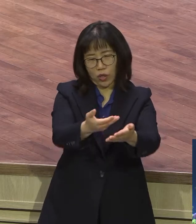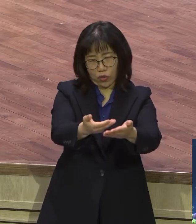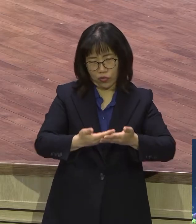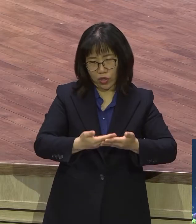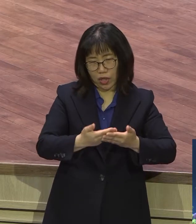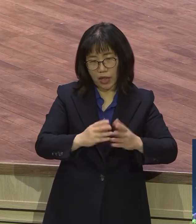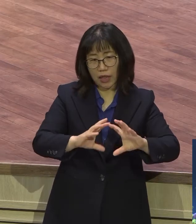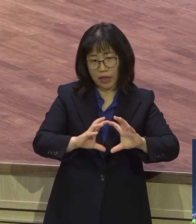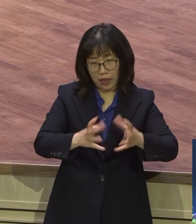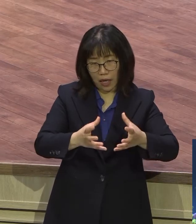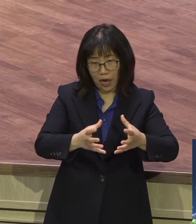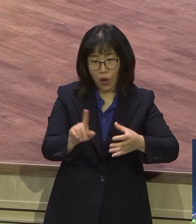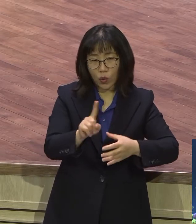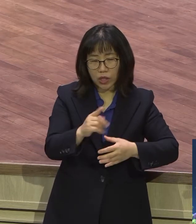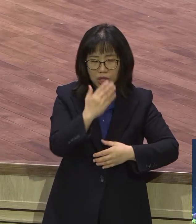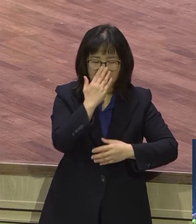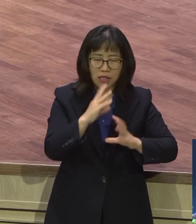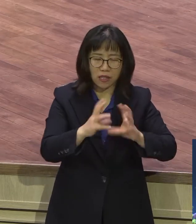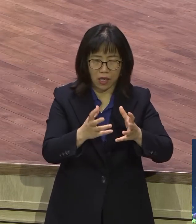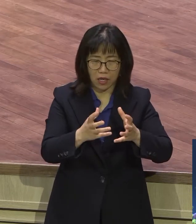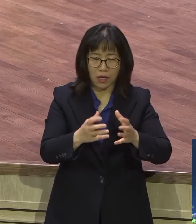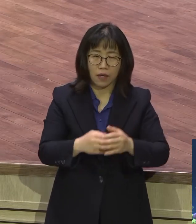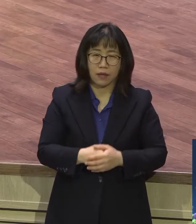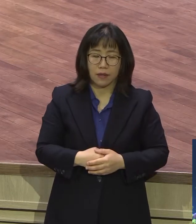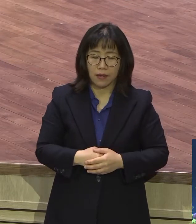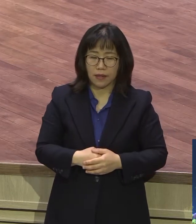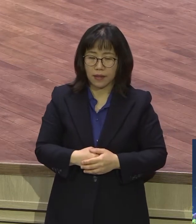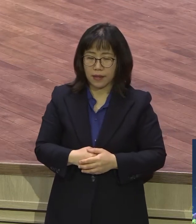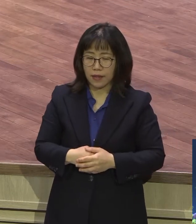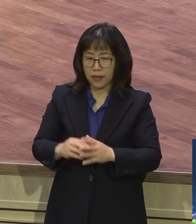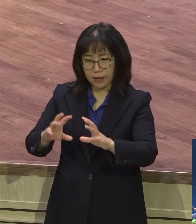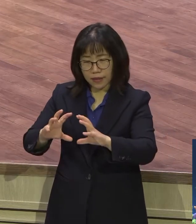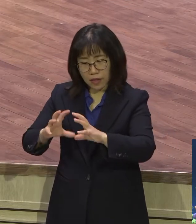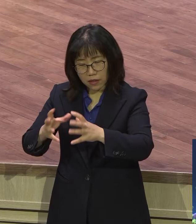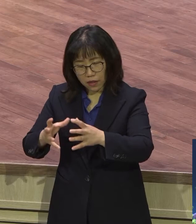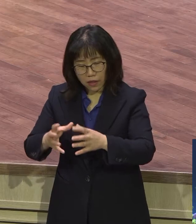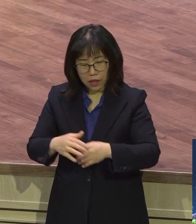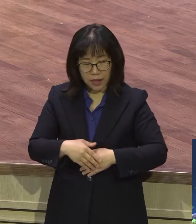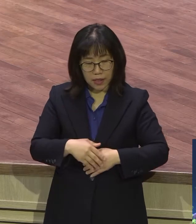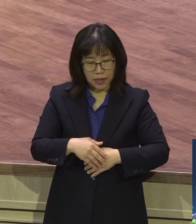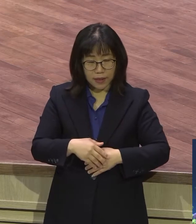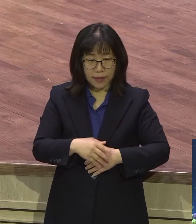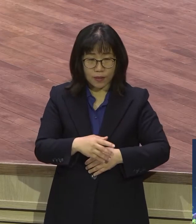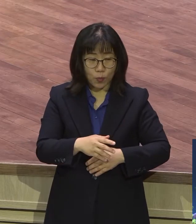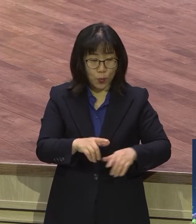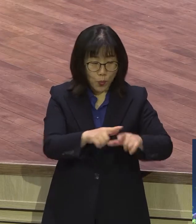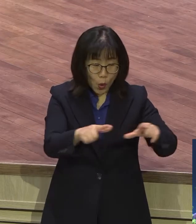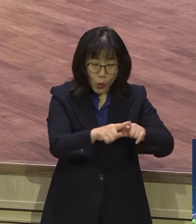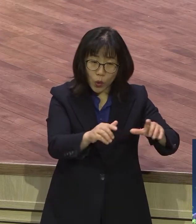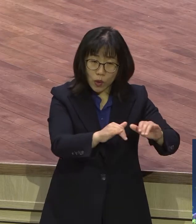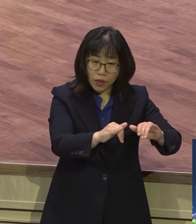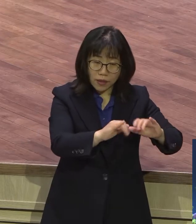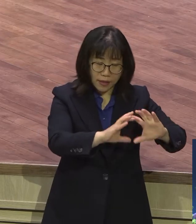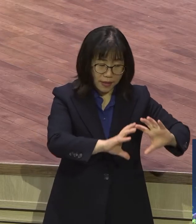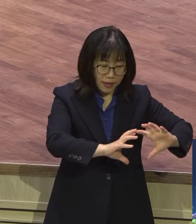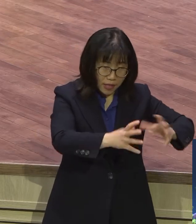세상 절기라는 것은 사건이 먼저 일어나고 그 먼저 일어난 사건을 기념하라고